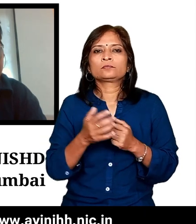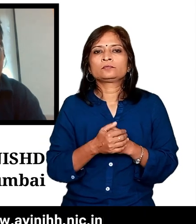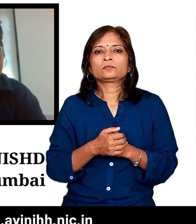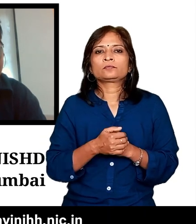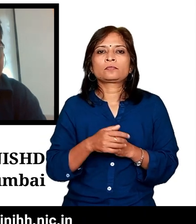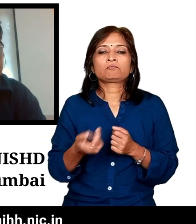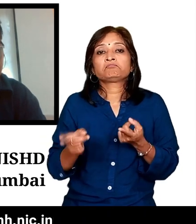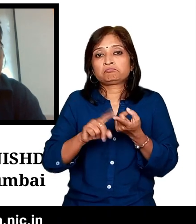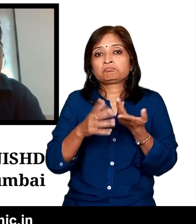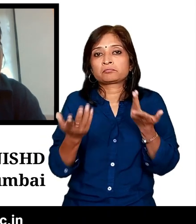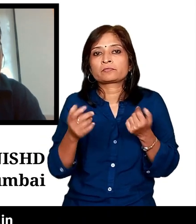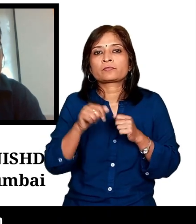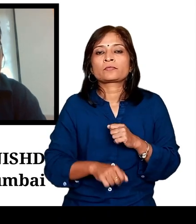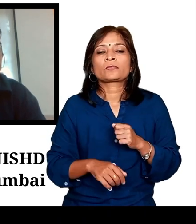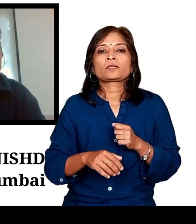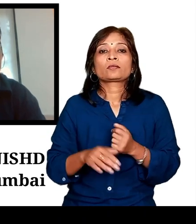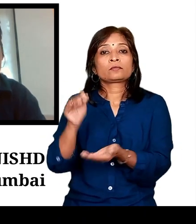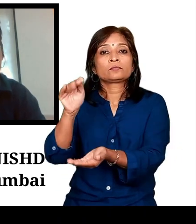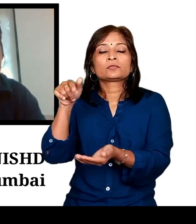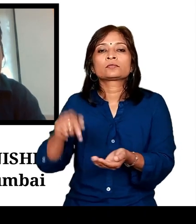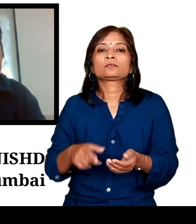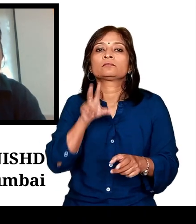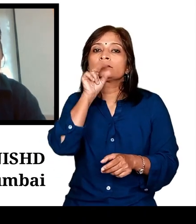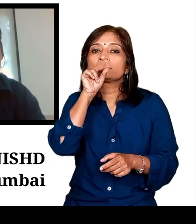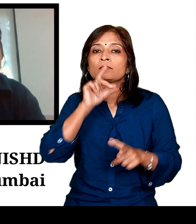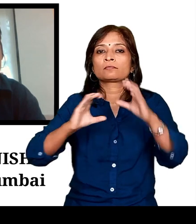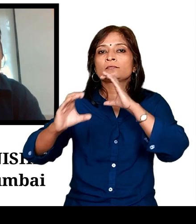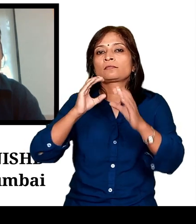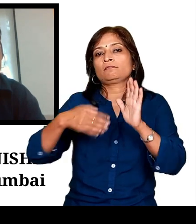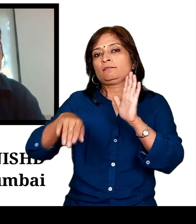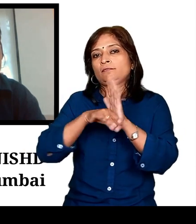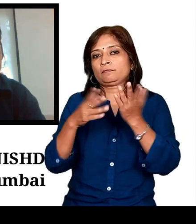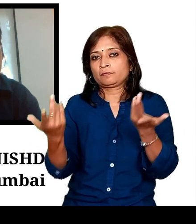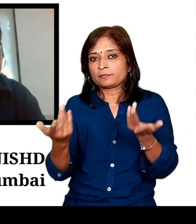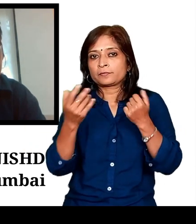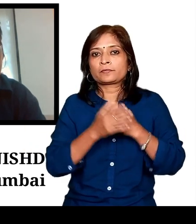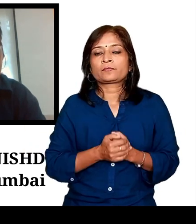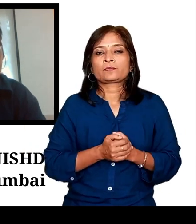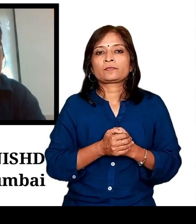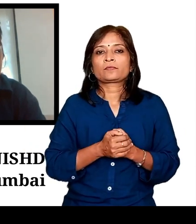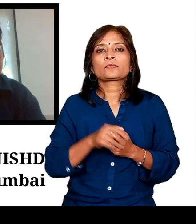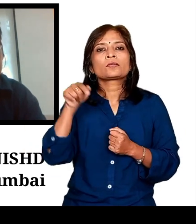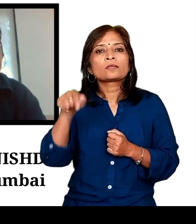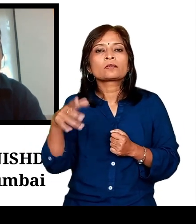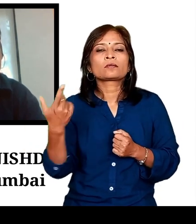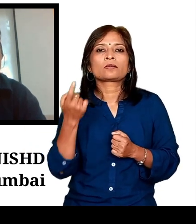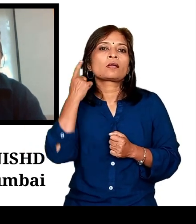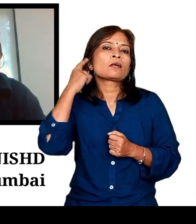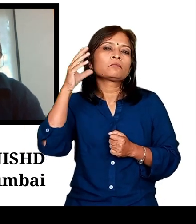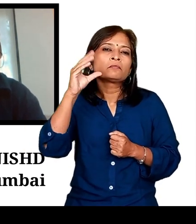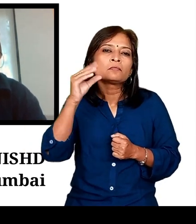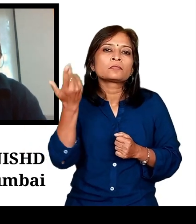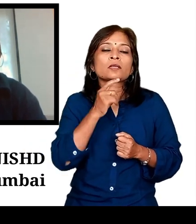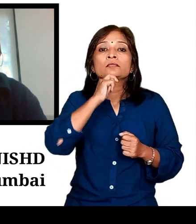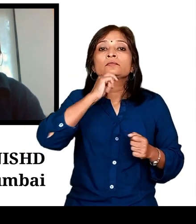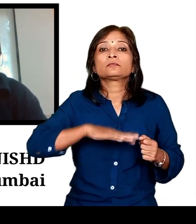इसमें डिपेंड करता है कि बच्चों की भाषा की लेवल क्या है, और उसी के साथ बच्चों को जो जो हियरिंग लॉस एट